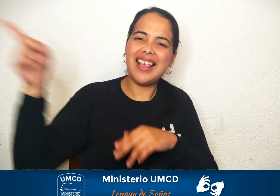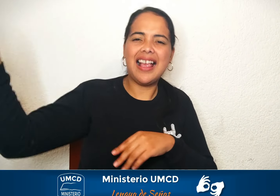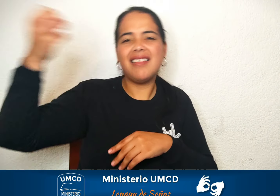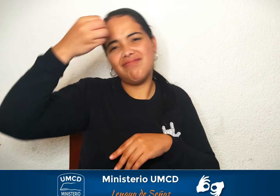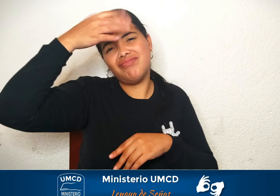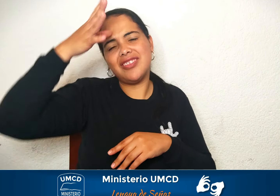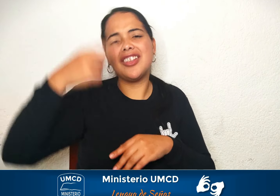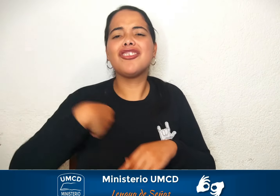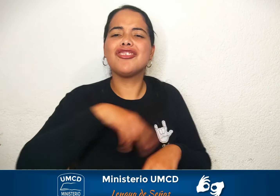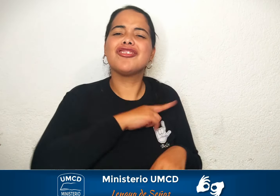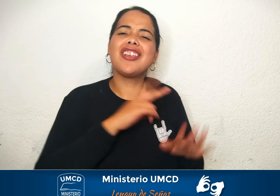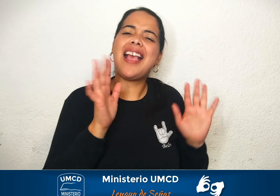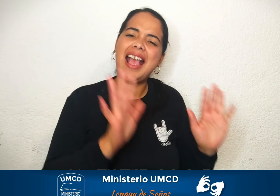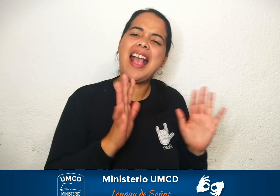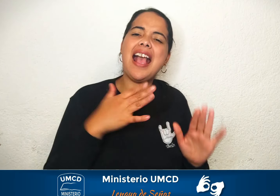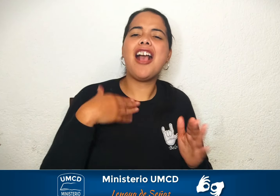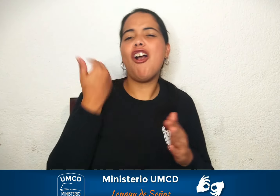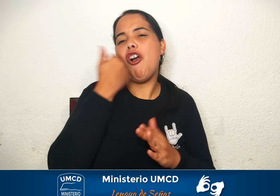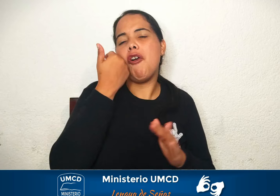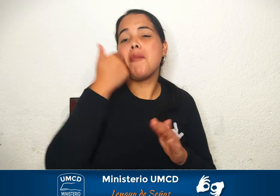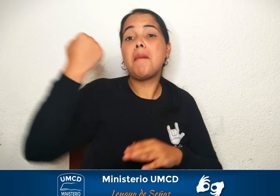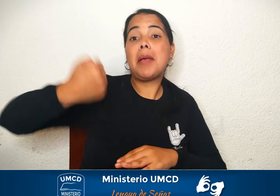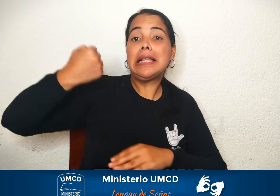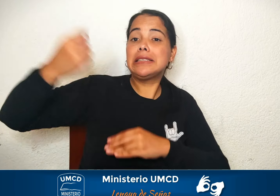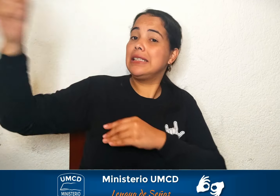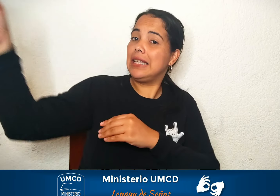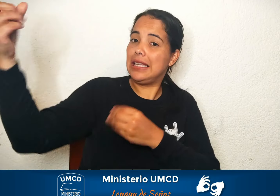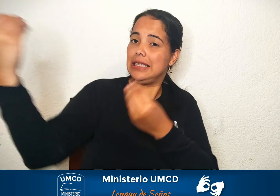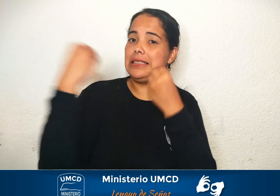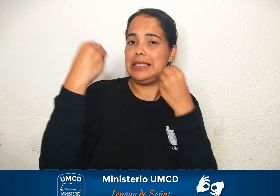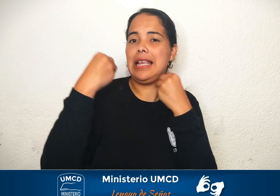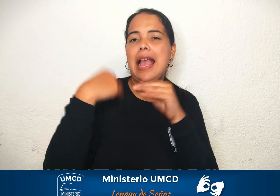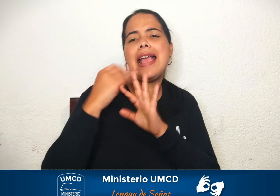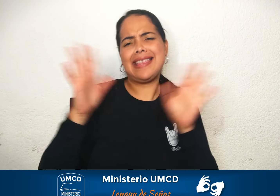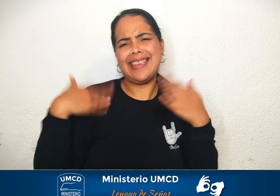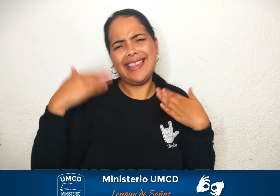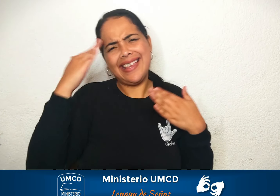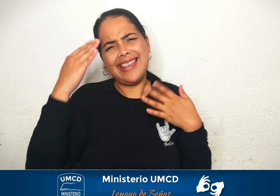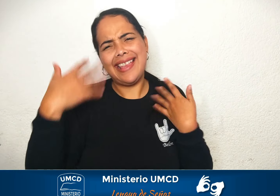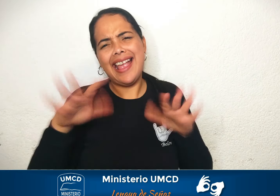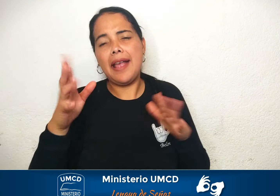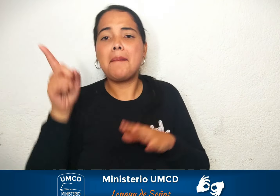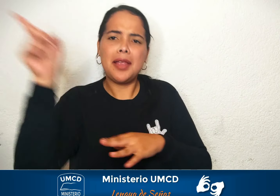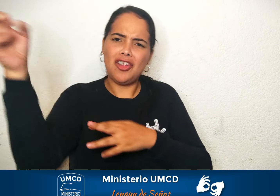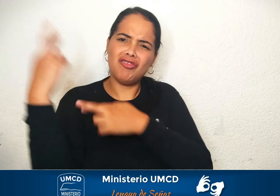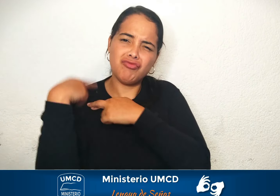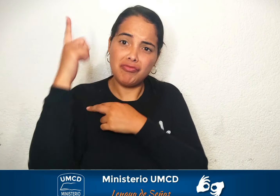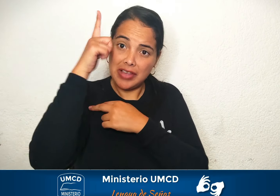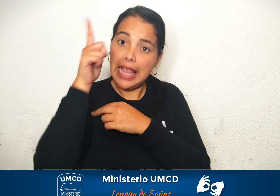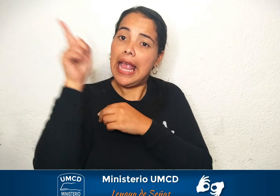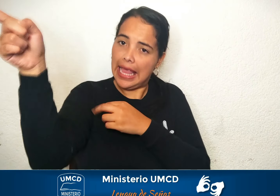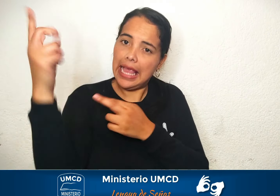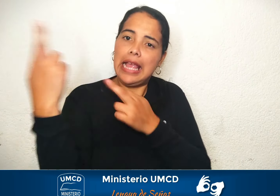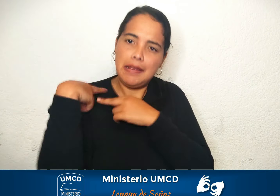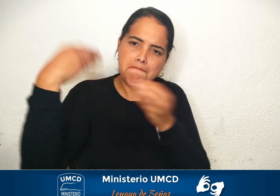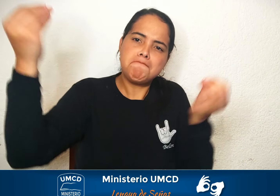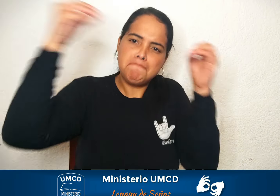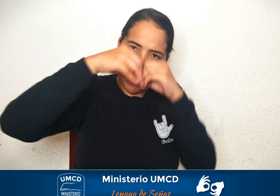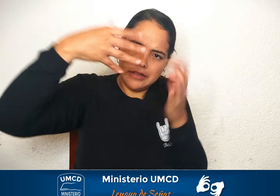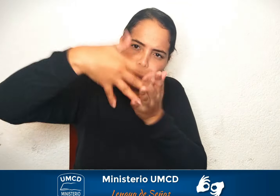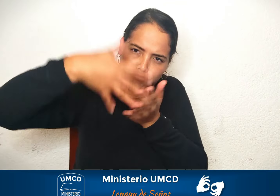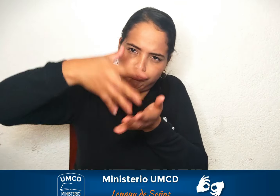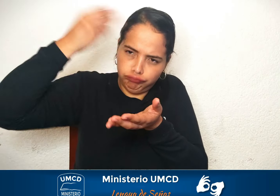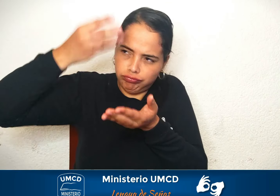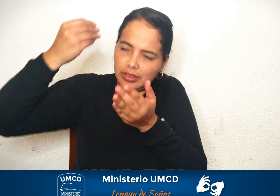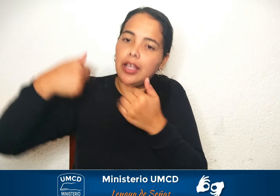decían: es que nosotros seguimos a Apolos, y otros decían: no, es que nosotros somos de los que llegamos a conocer a Cristo por medio de Pablo, y